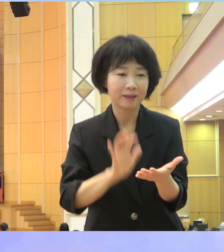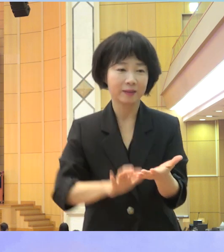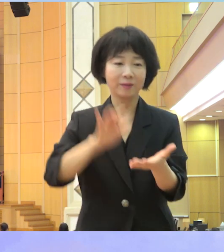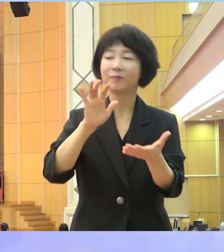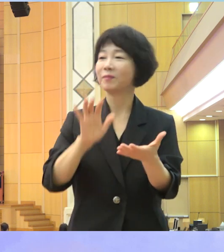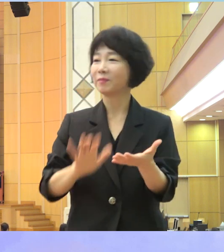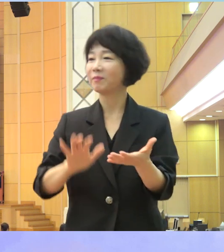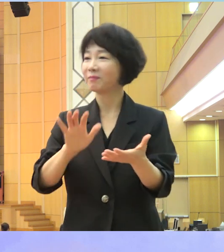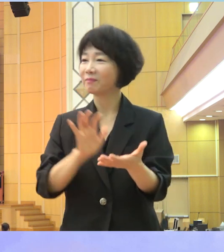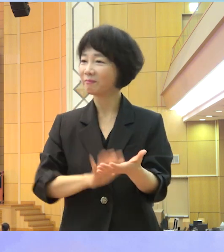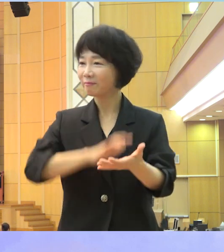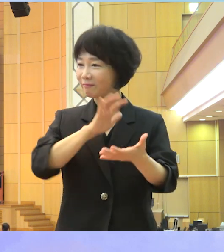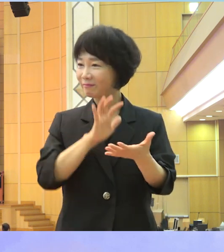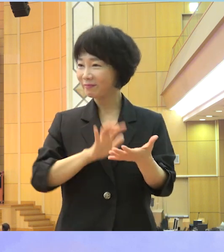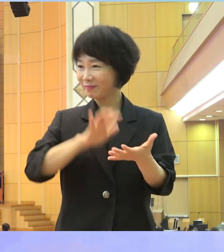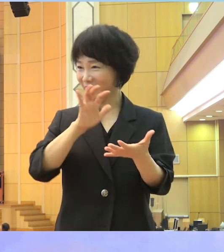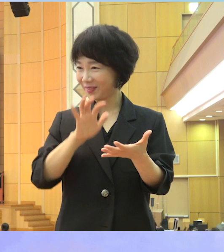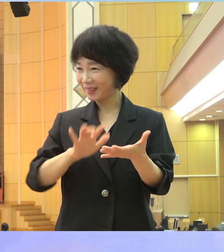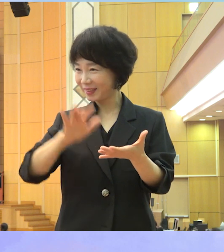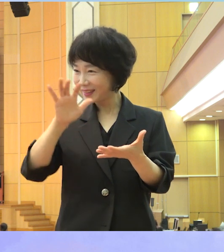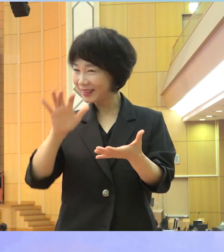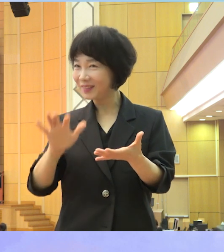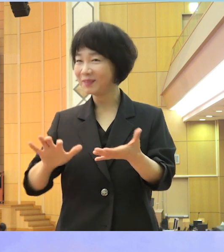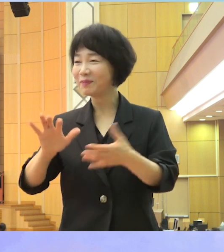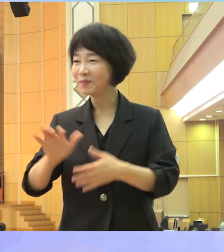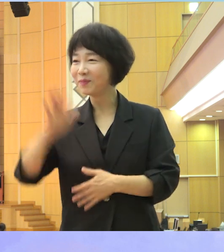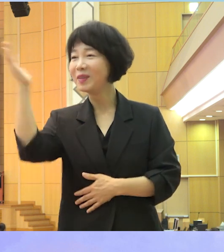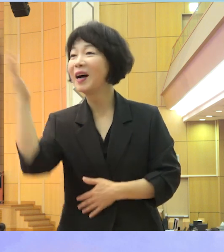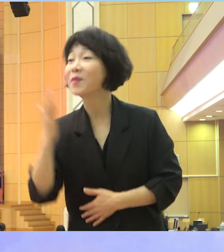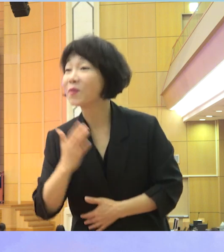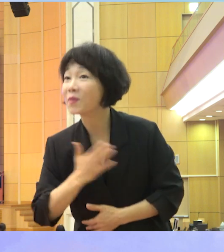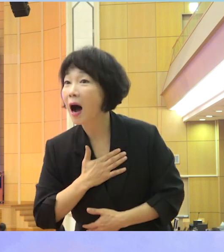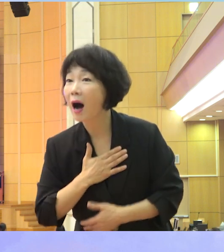찬양합니다. 나의 등 뒤에서,